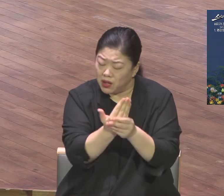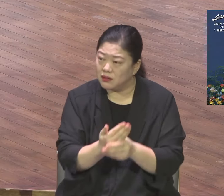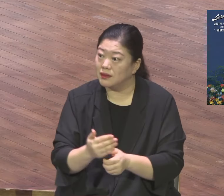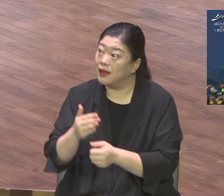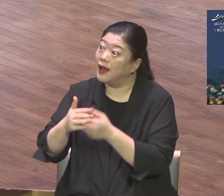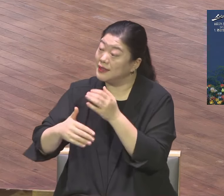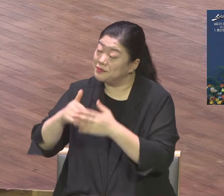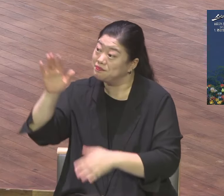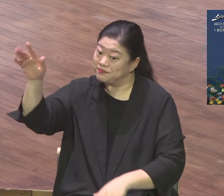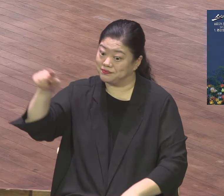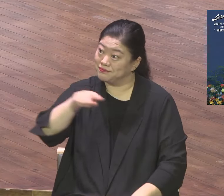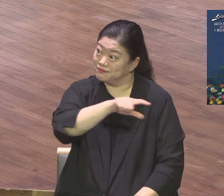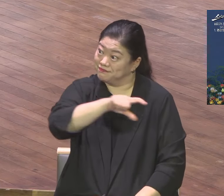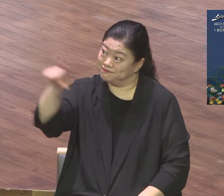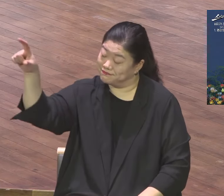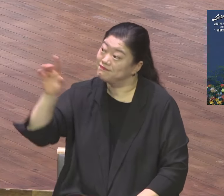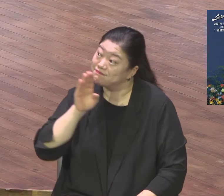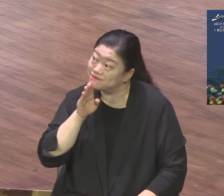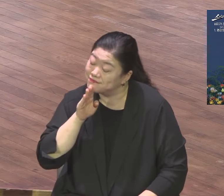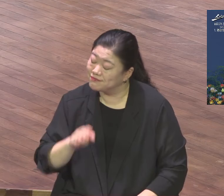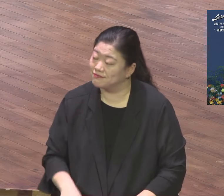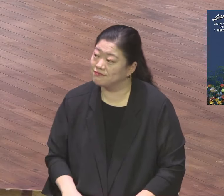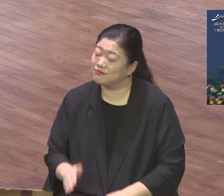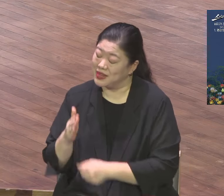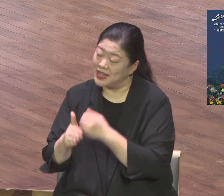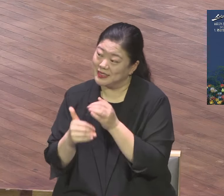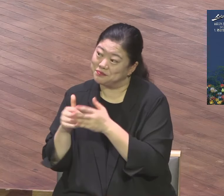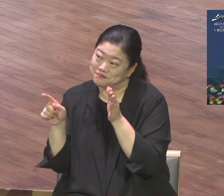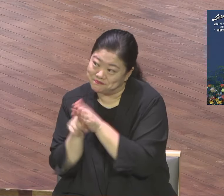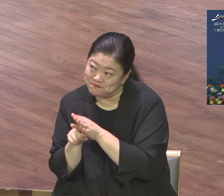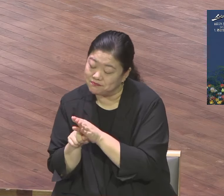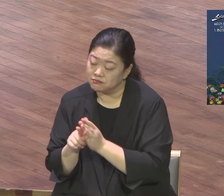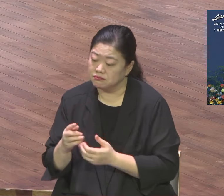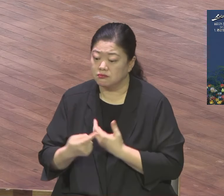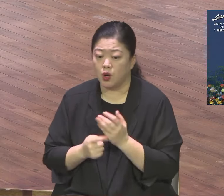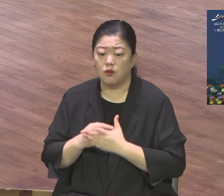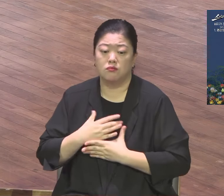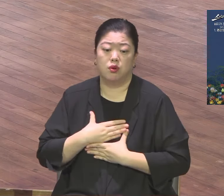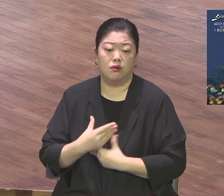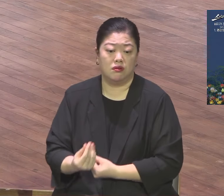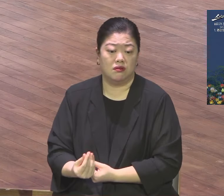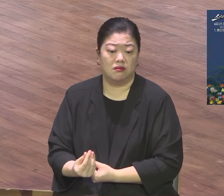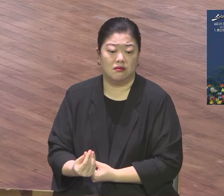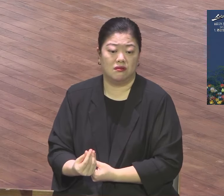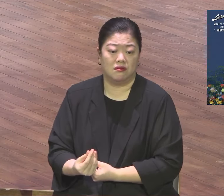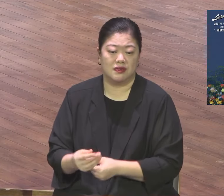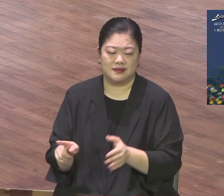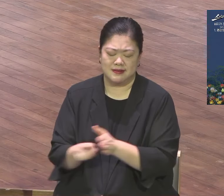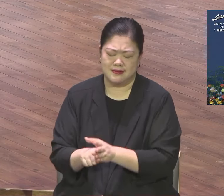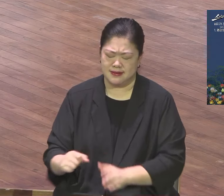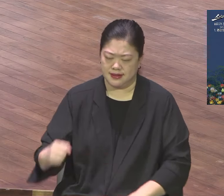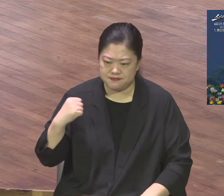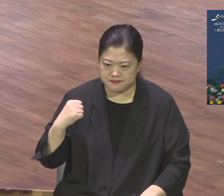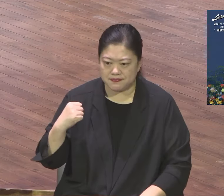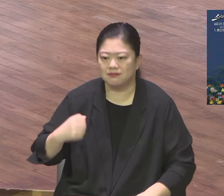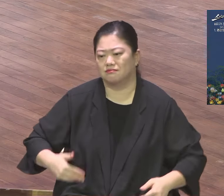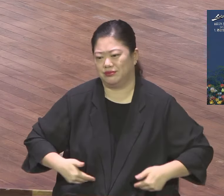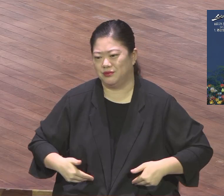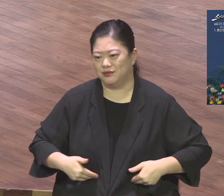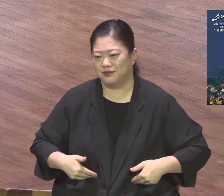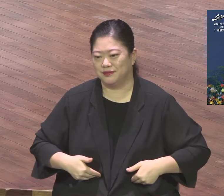평강하고 평강하도록 지키신다는데, 누구? 심지가 견고한 사람.